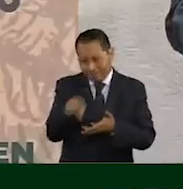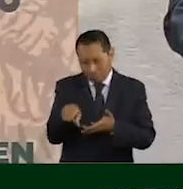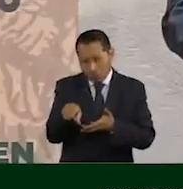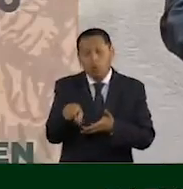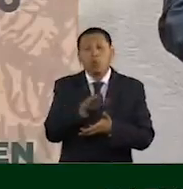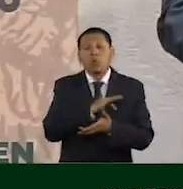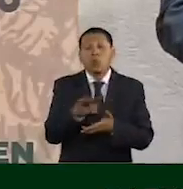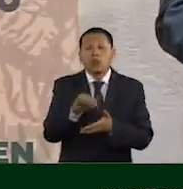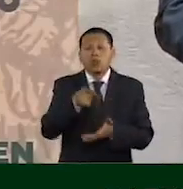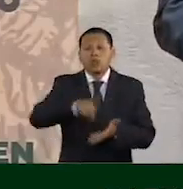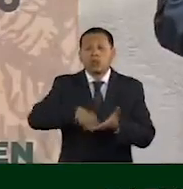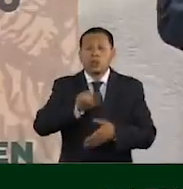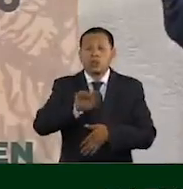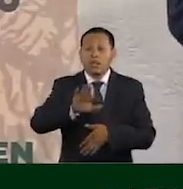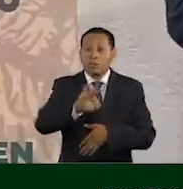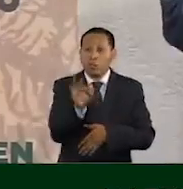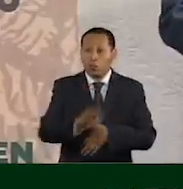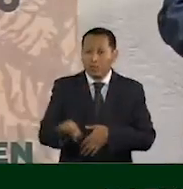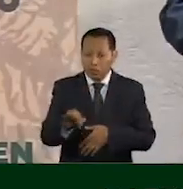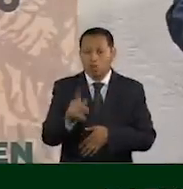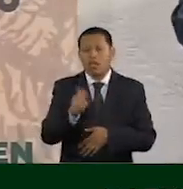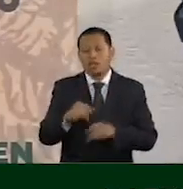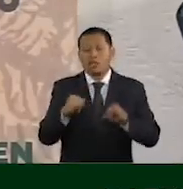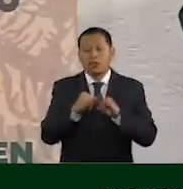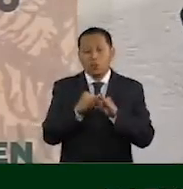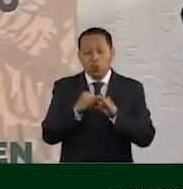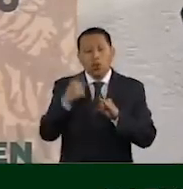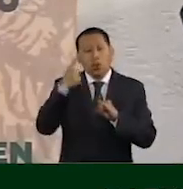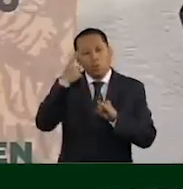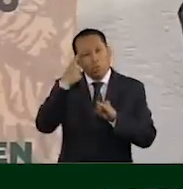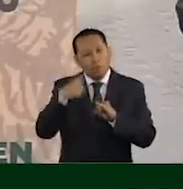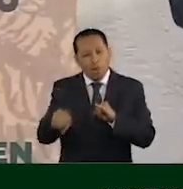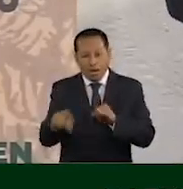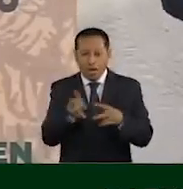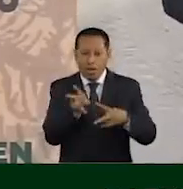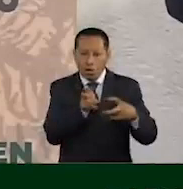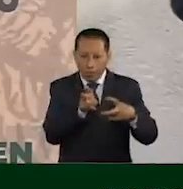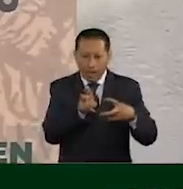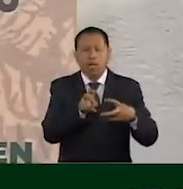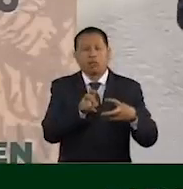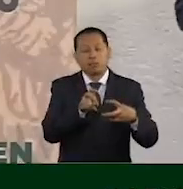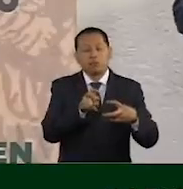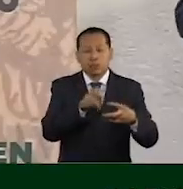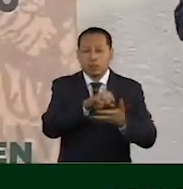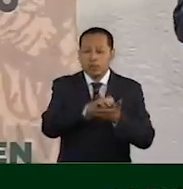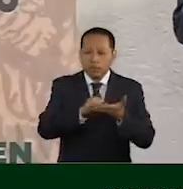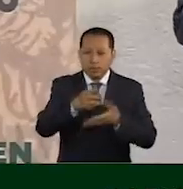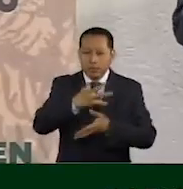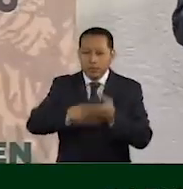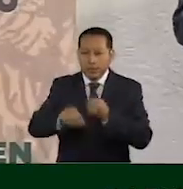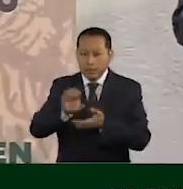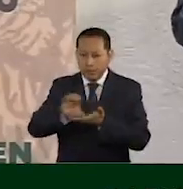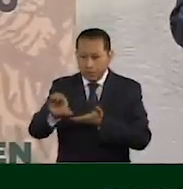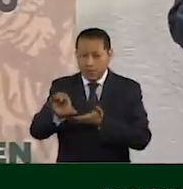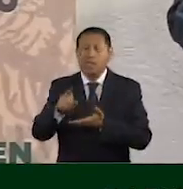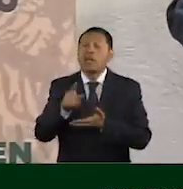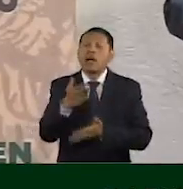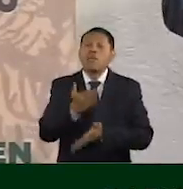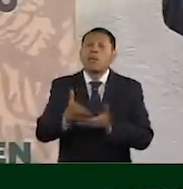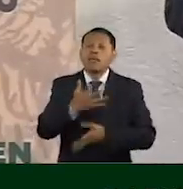en un 75% por el Instituto para devolver al pueblo lo robado. Y la otra parte, la que acabamos de señalar,